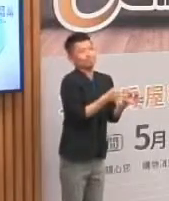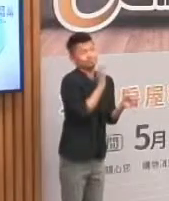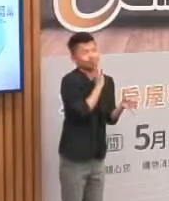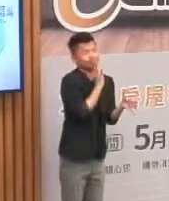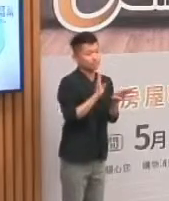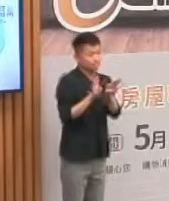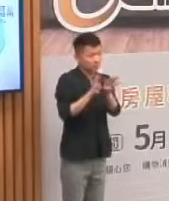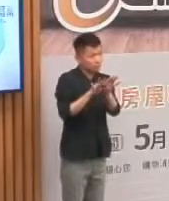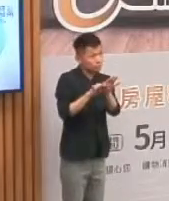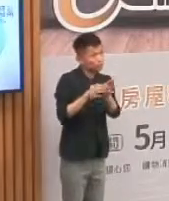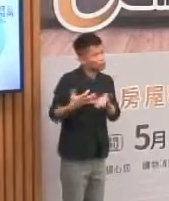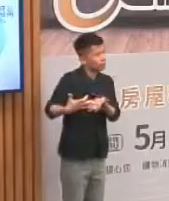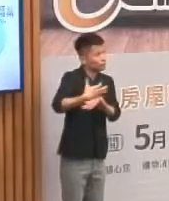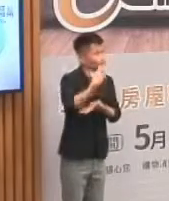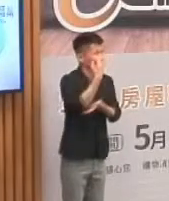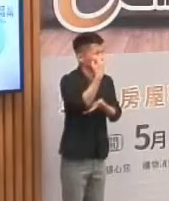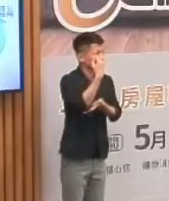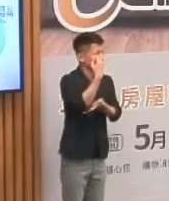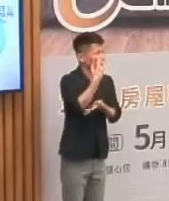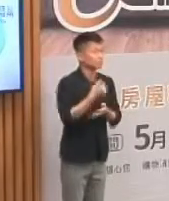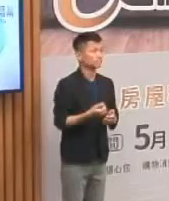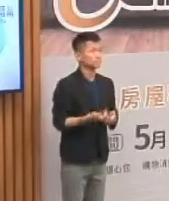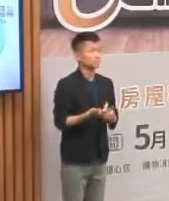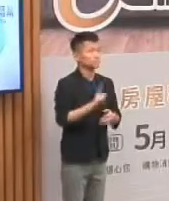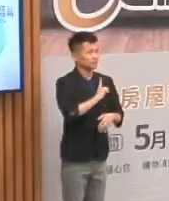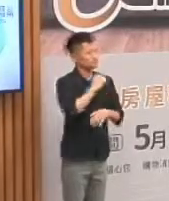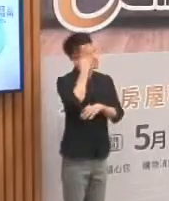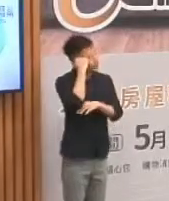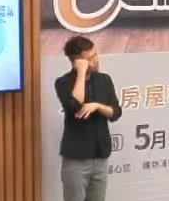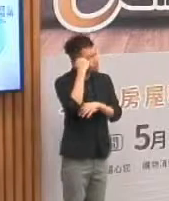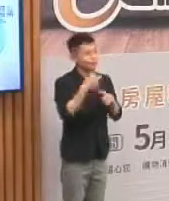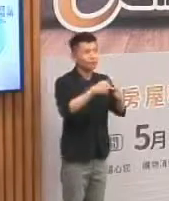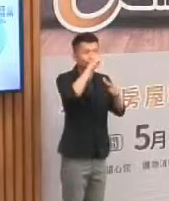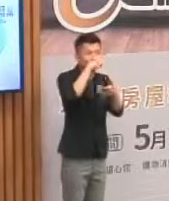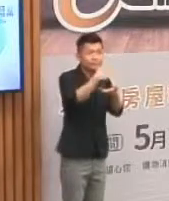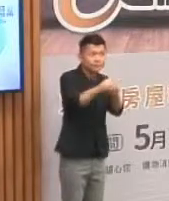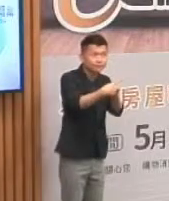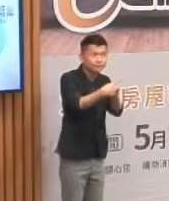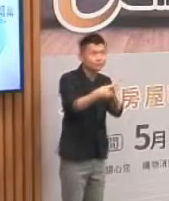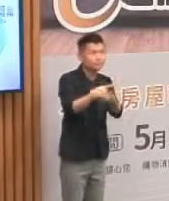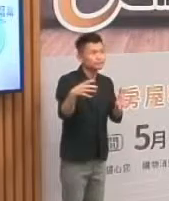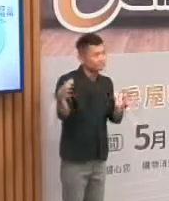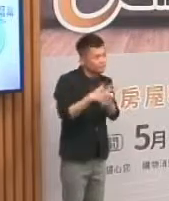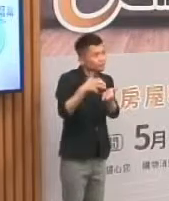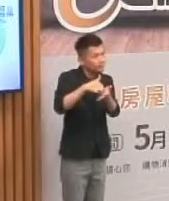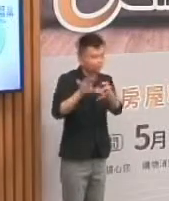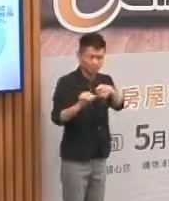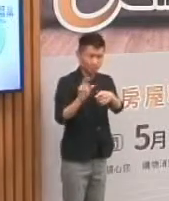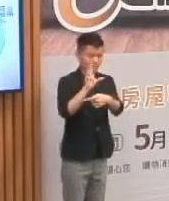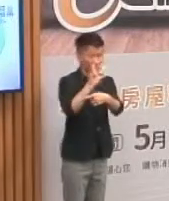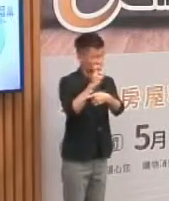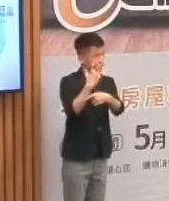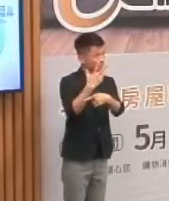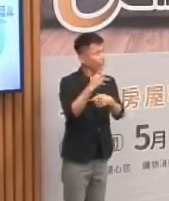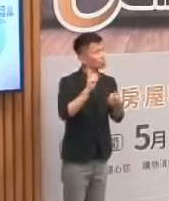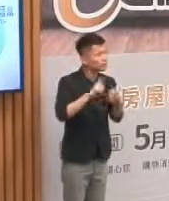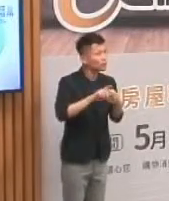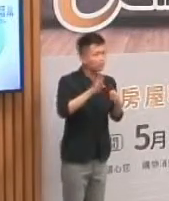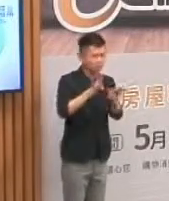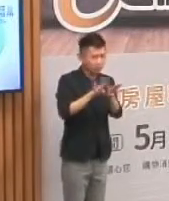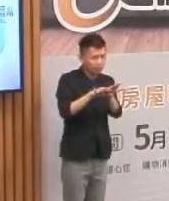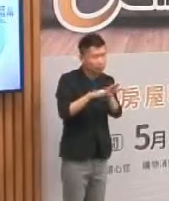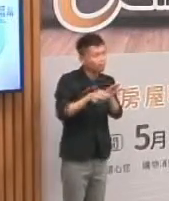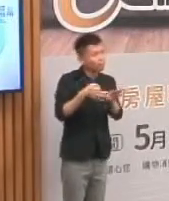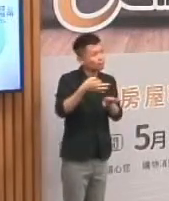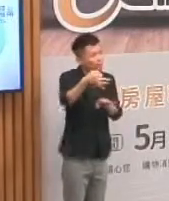税额的角度去看的话，其实我们刚才从自住公益出租哈，大概占比很高78%，但是它的税额其实只